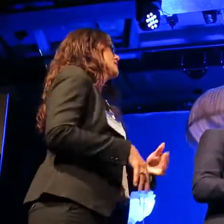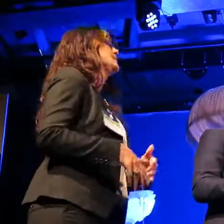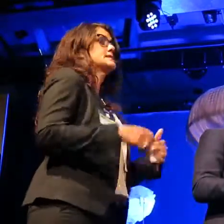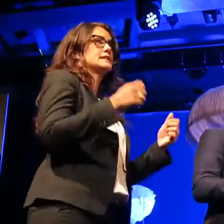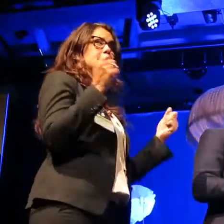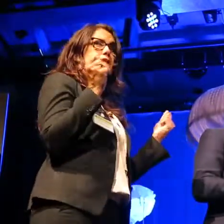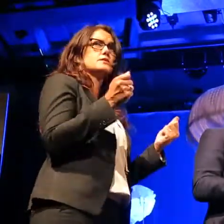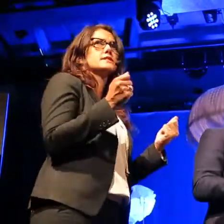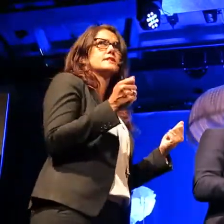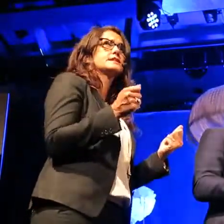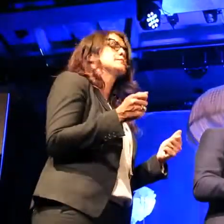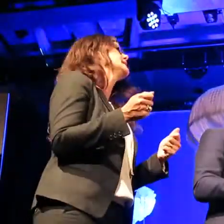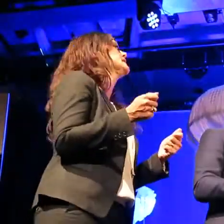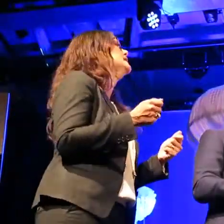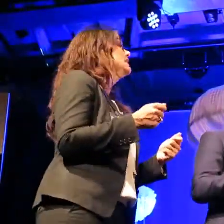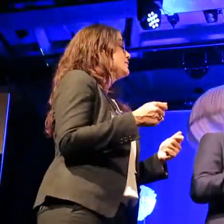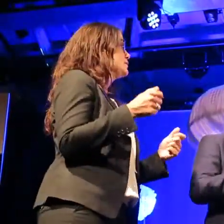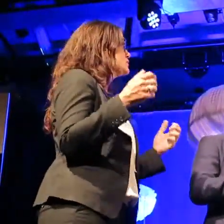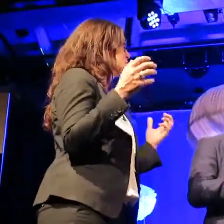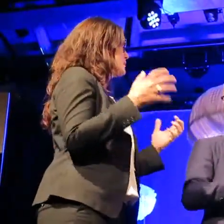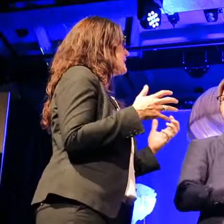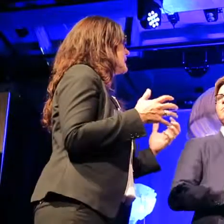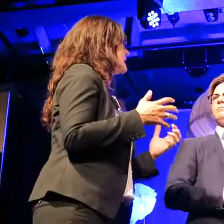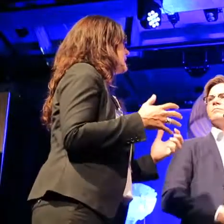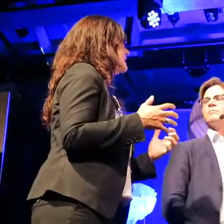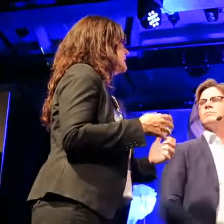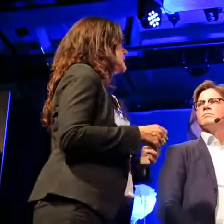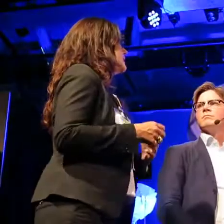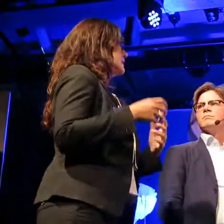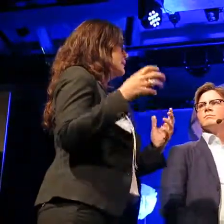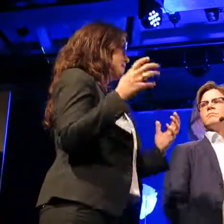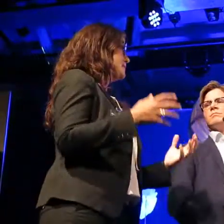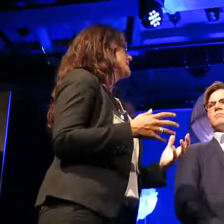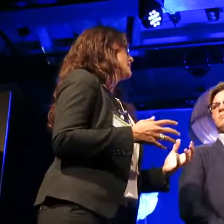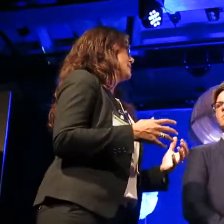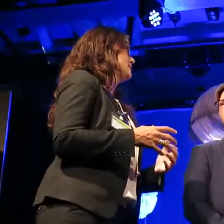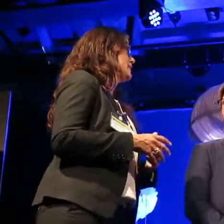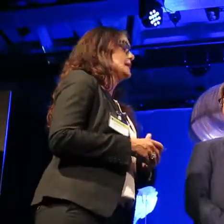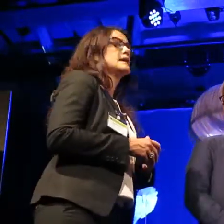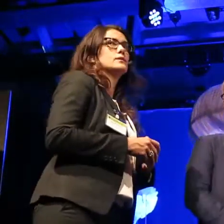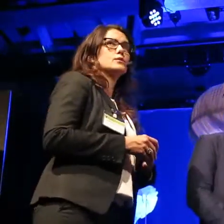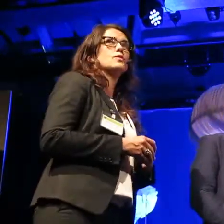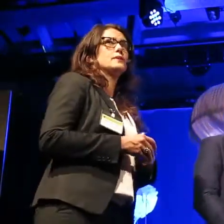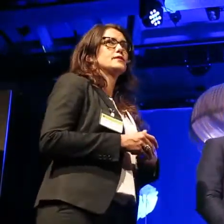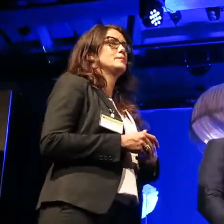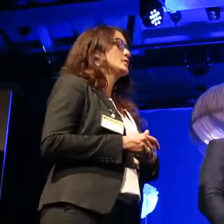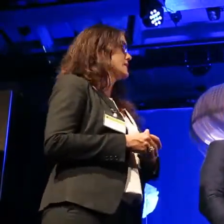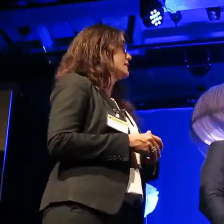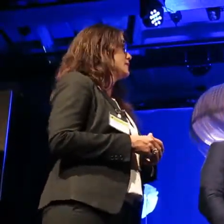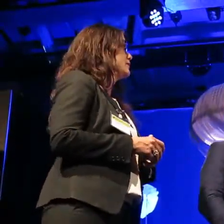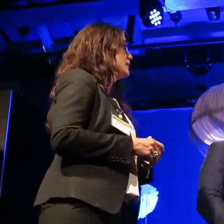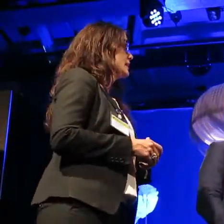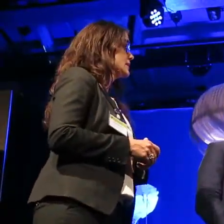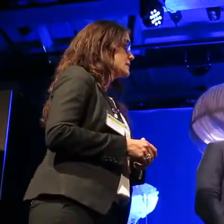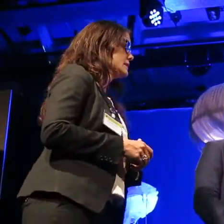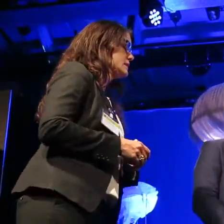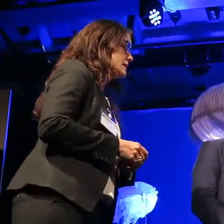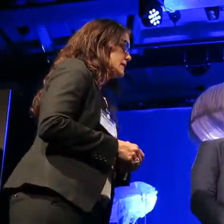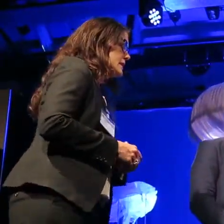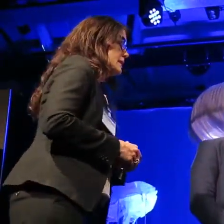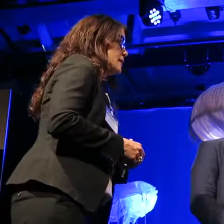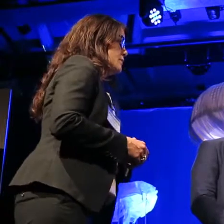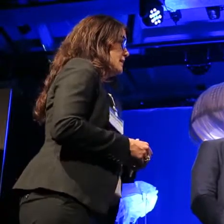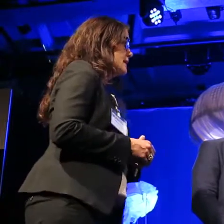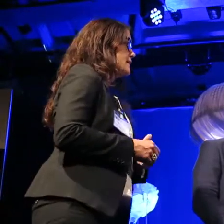och sen ska de andra ha bästa idéerna och så ska vi liksom inte. Vi måste ju hitta de gemensamma nämnarna här och komma framåt i den här frågan. Så